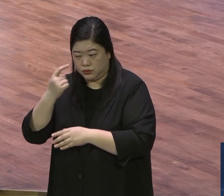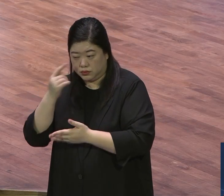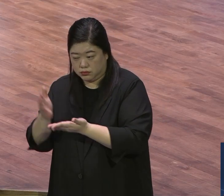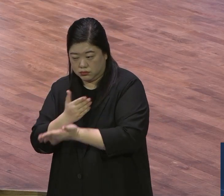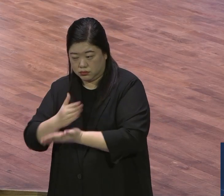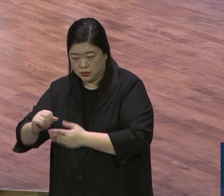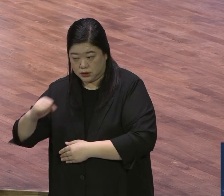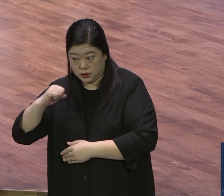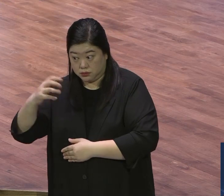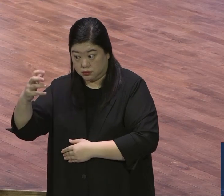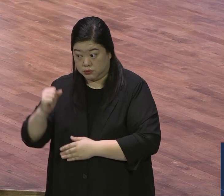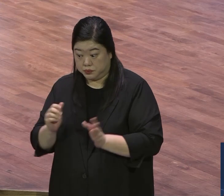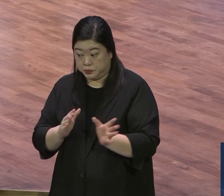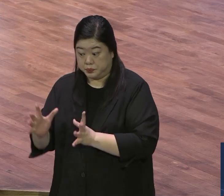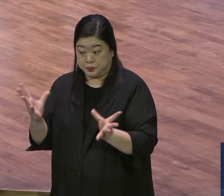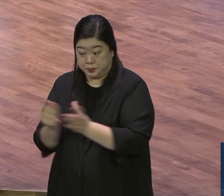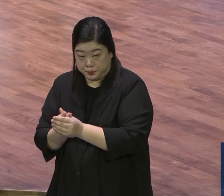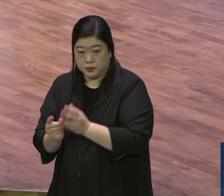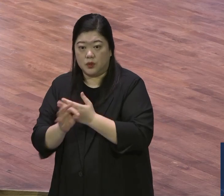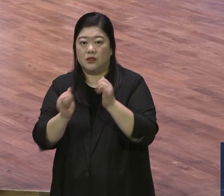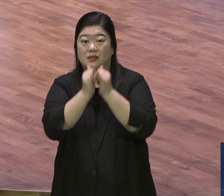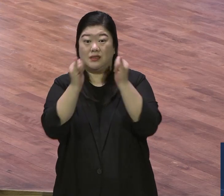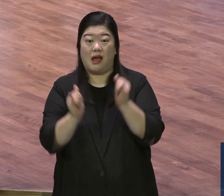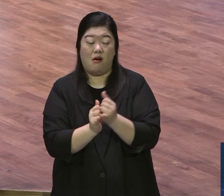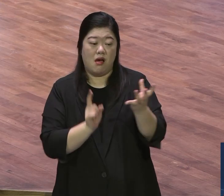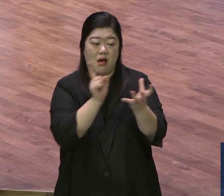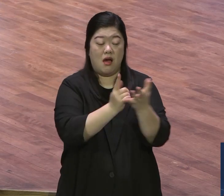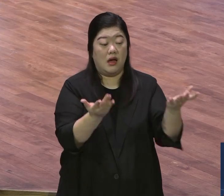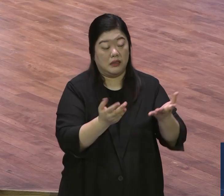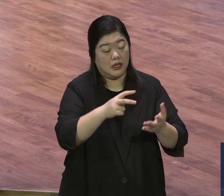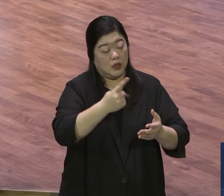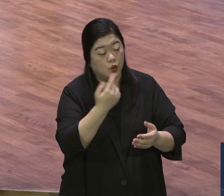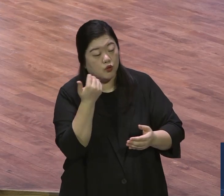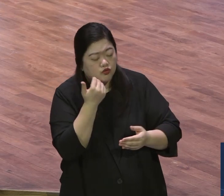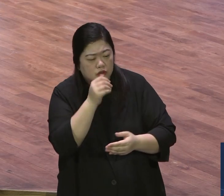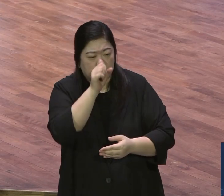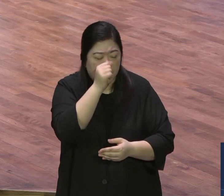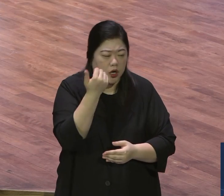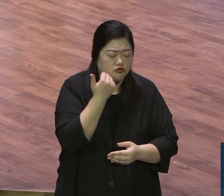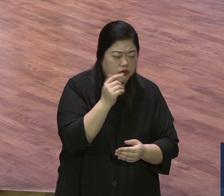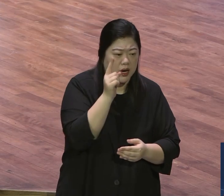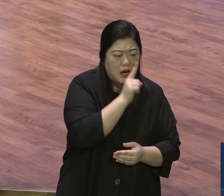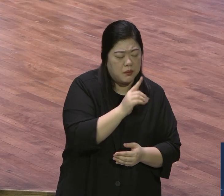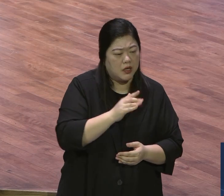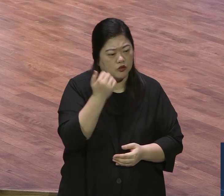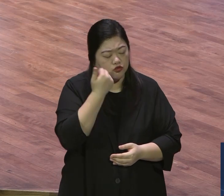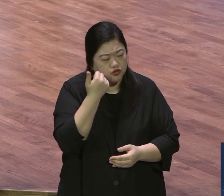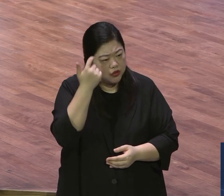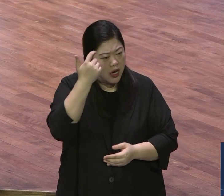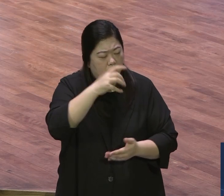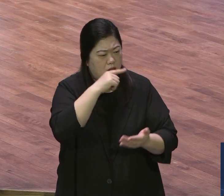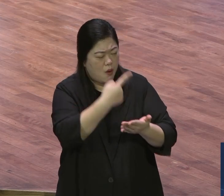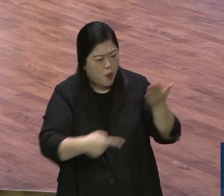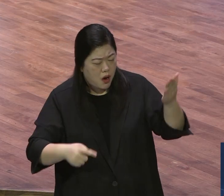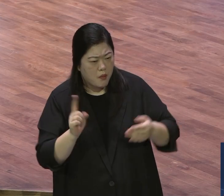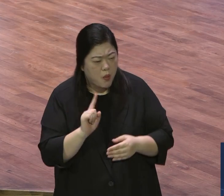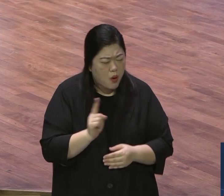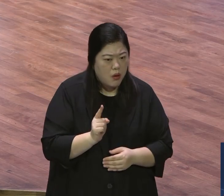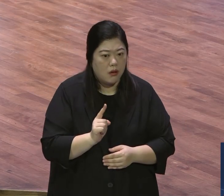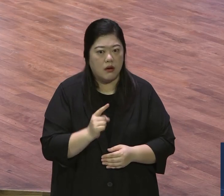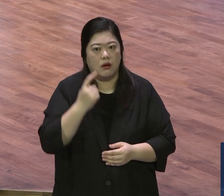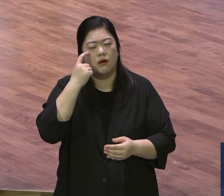뭐가 유기고 뭐가 사뇨고 어떤 사람이 좋고 어떤 사람이 나쁘고 영적으로 분별이 있는 사람은 다